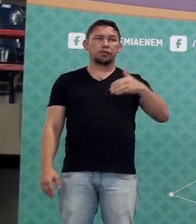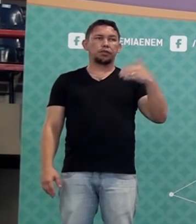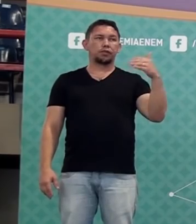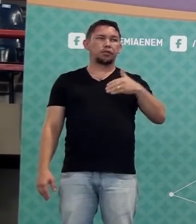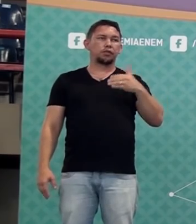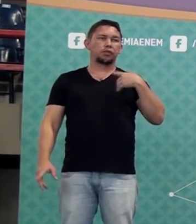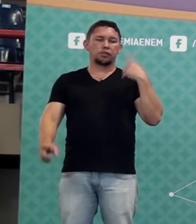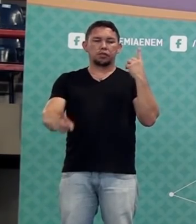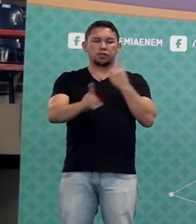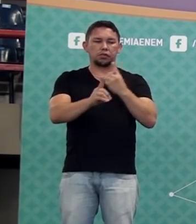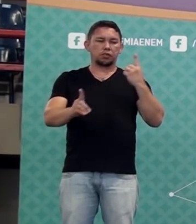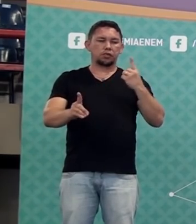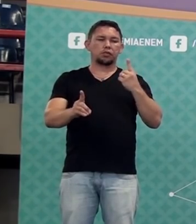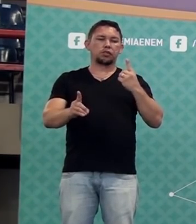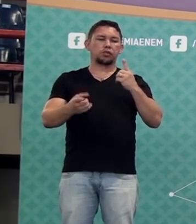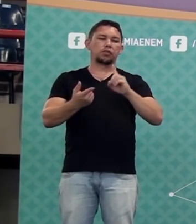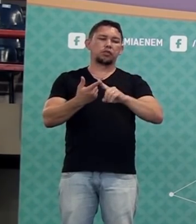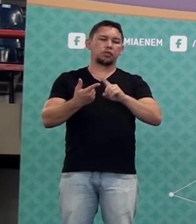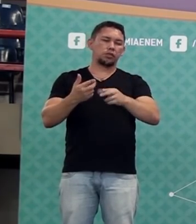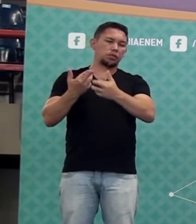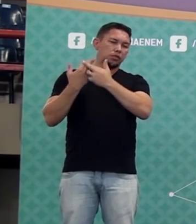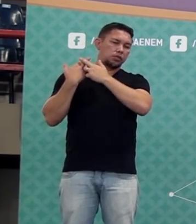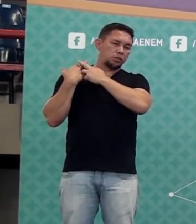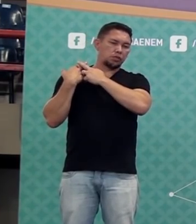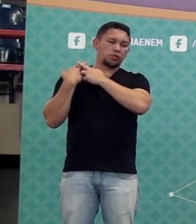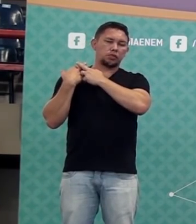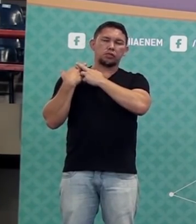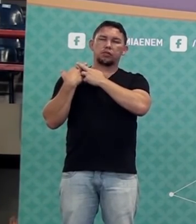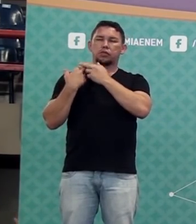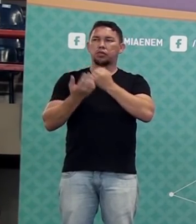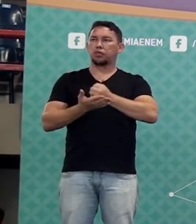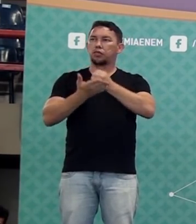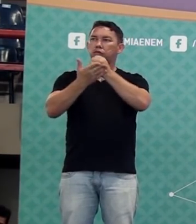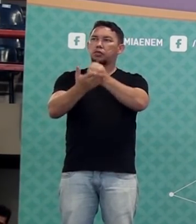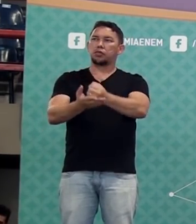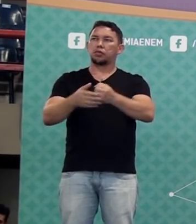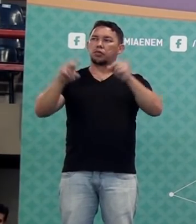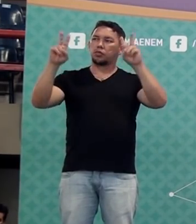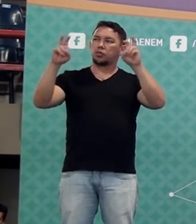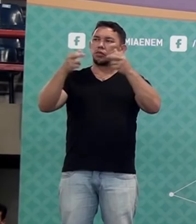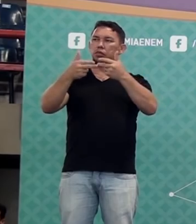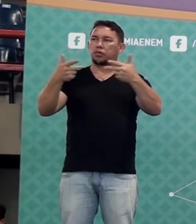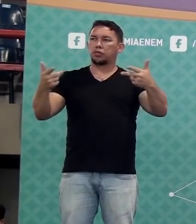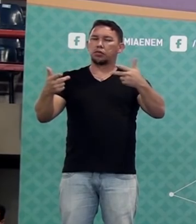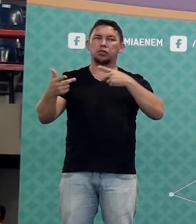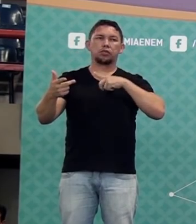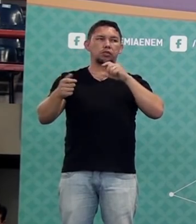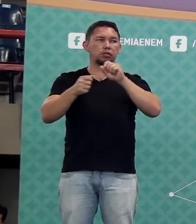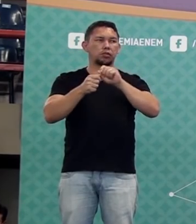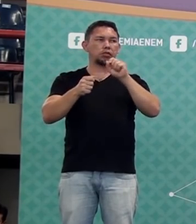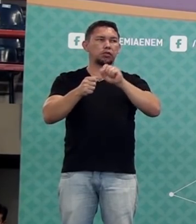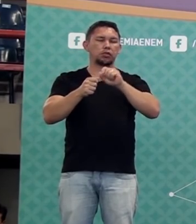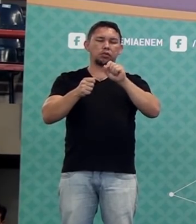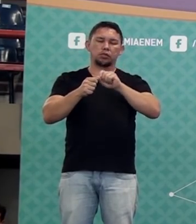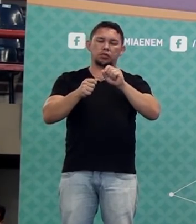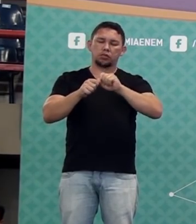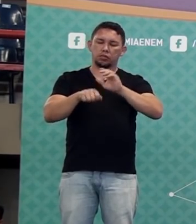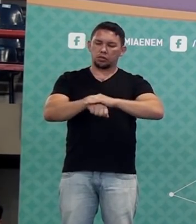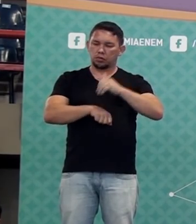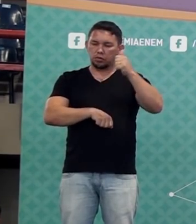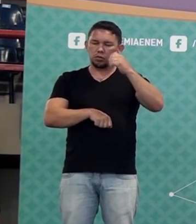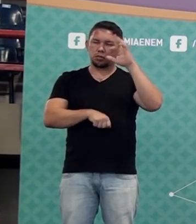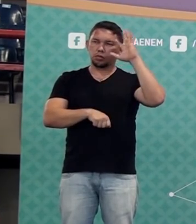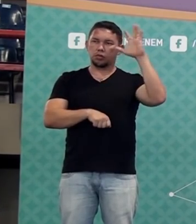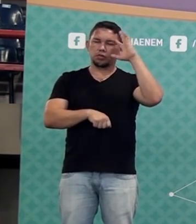deste encontro, da responsabilidade de contribuir de alguma forma para a realização dos melhores sonhos